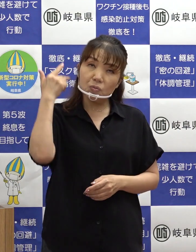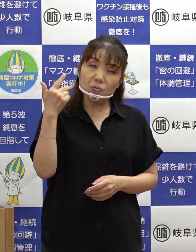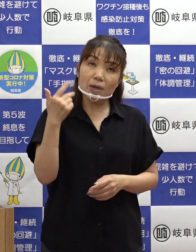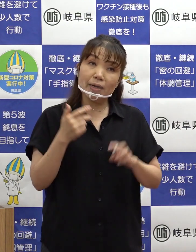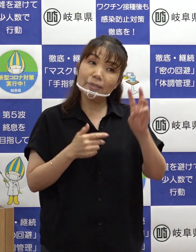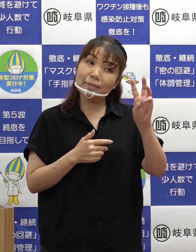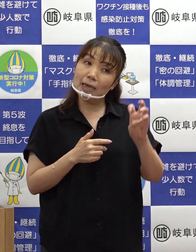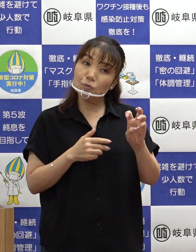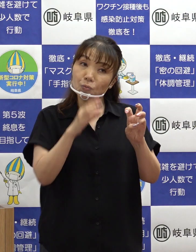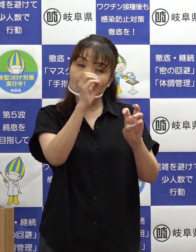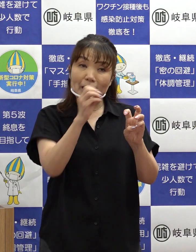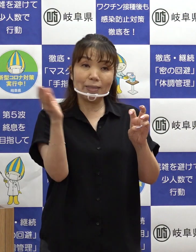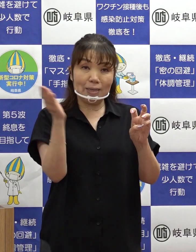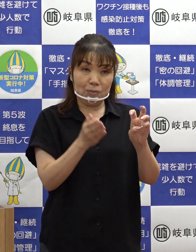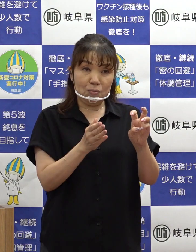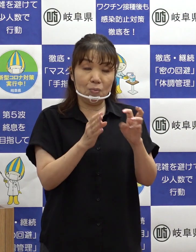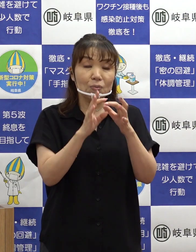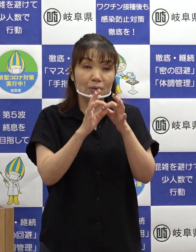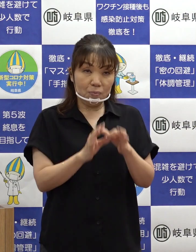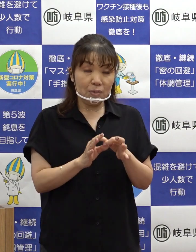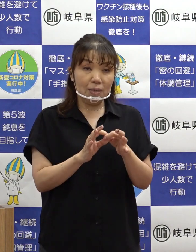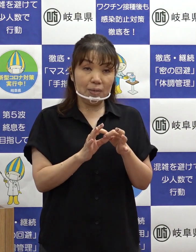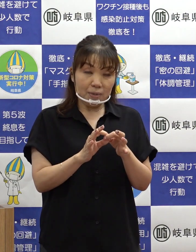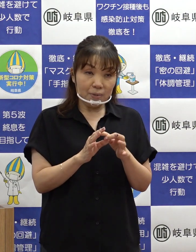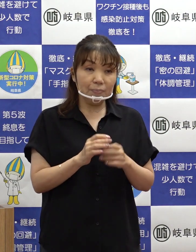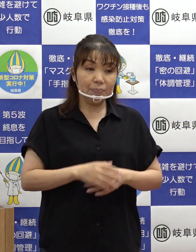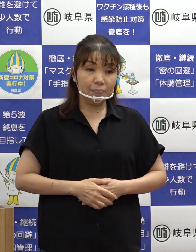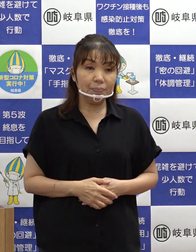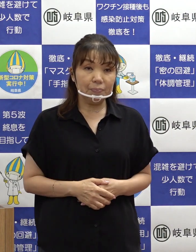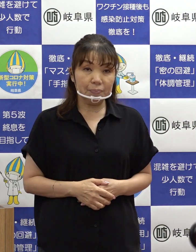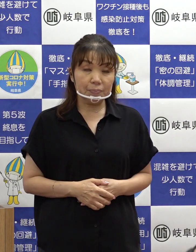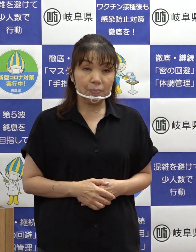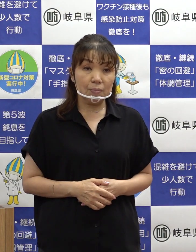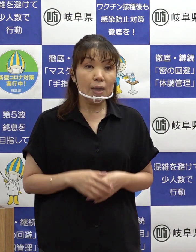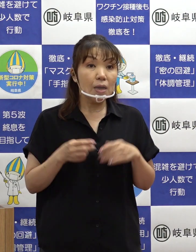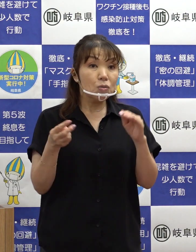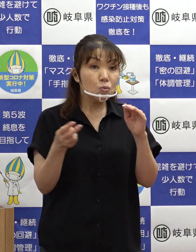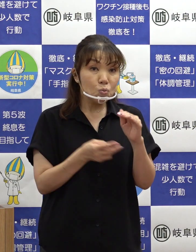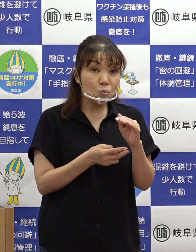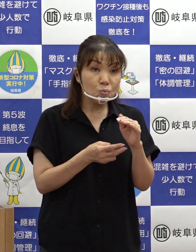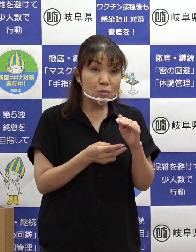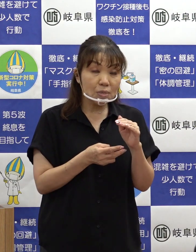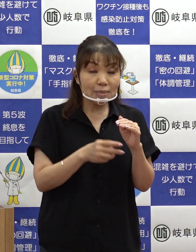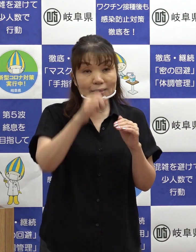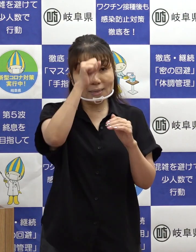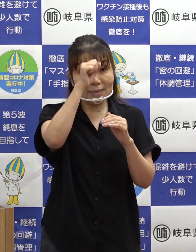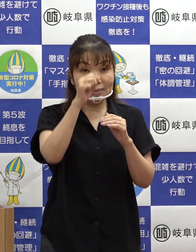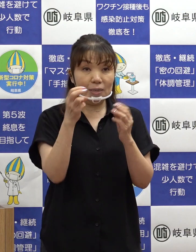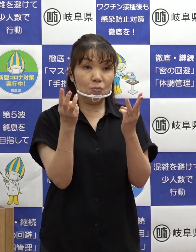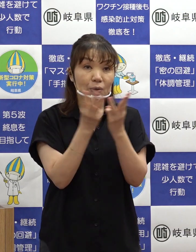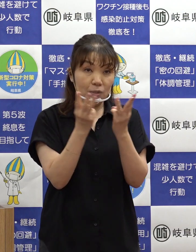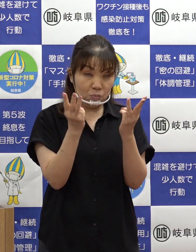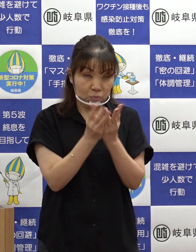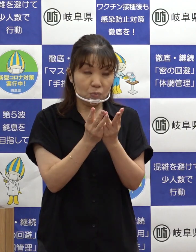33人でしたかね、増えておりますので、それも増えたと思います。で入院患者数が